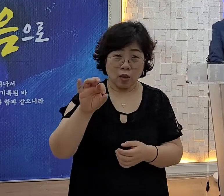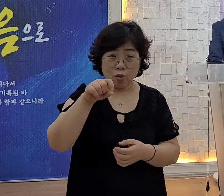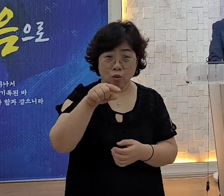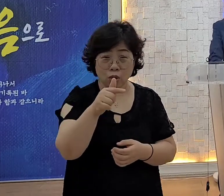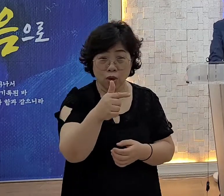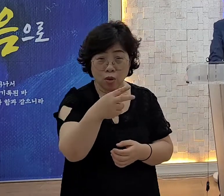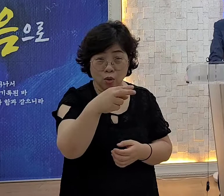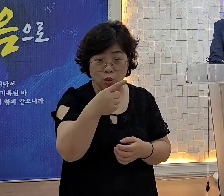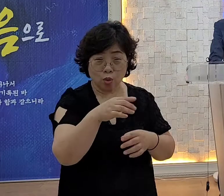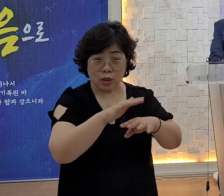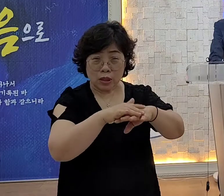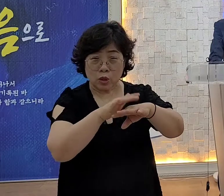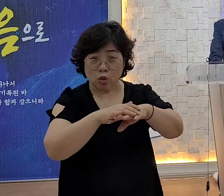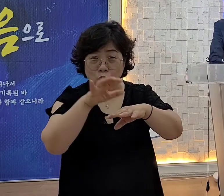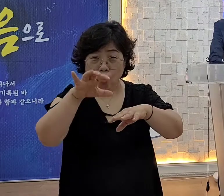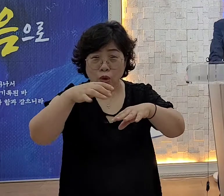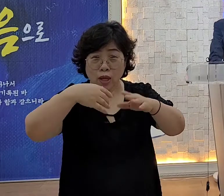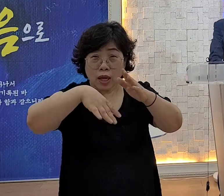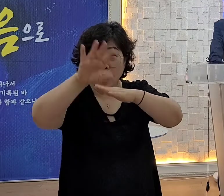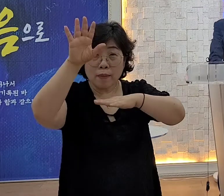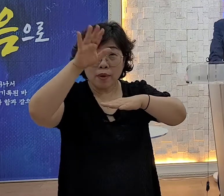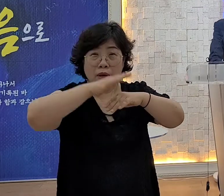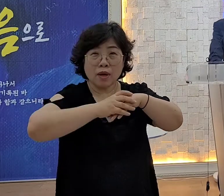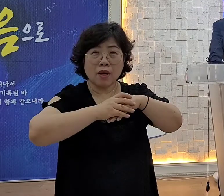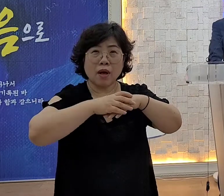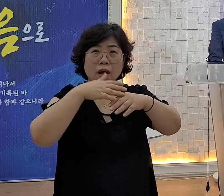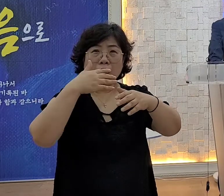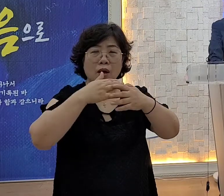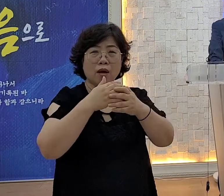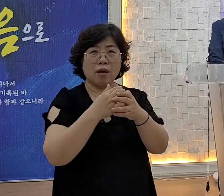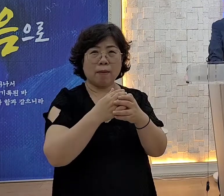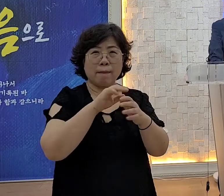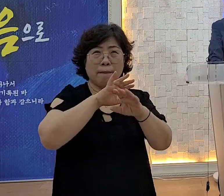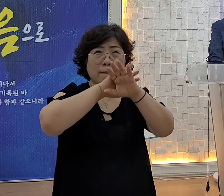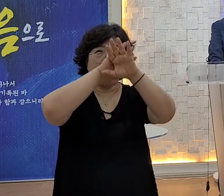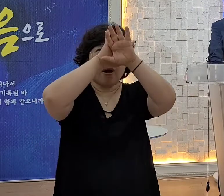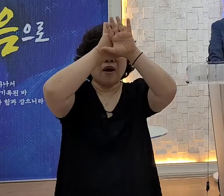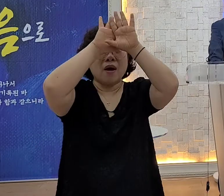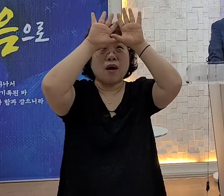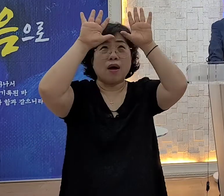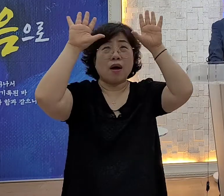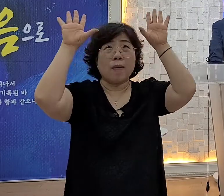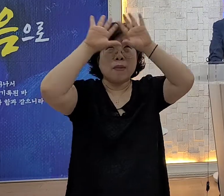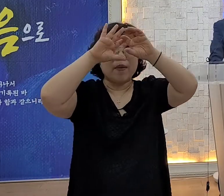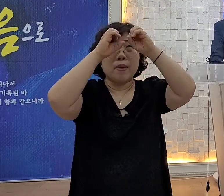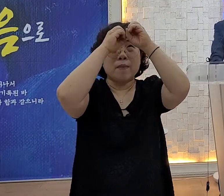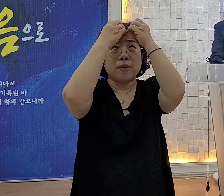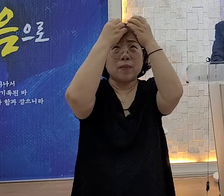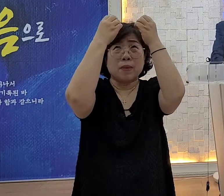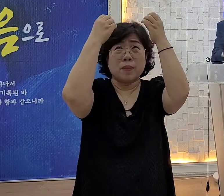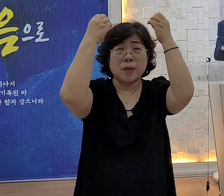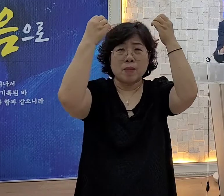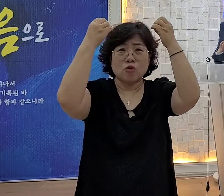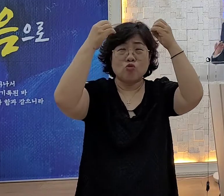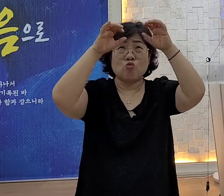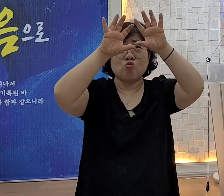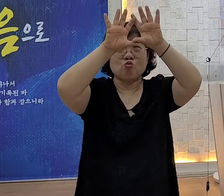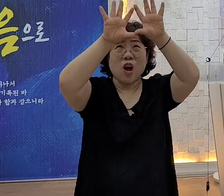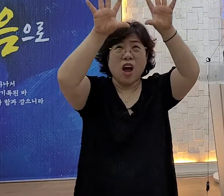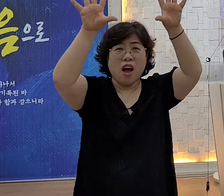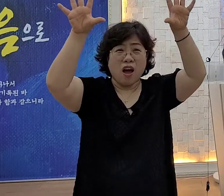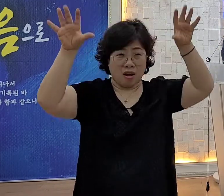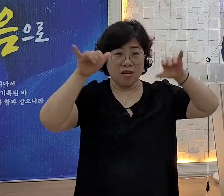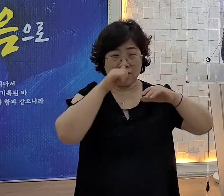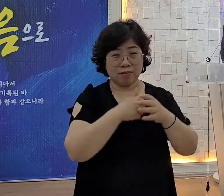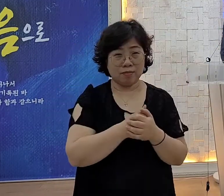충청도 시골에 한 가보세요. 야 아직도 우리나라 이렇게 공기가 이렇게 맑았나 할 만큼 별이 너무 많습니다. 완전히 이 서울이나 부산